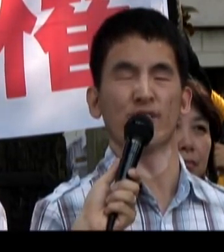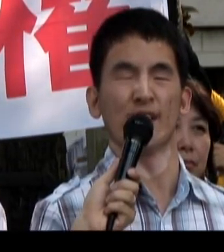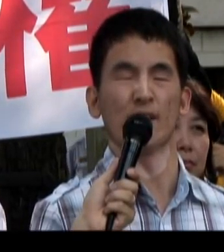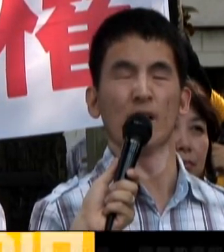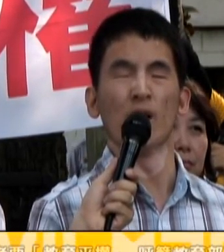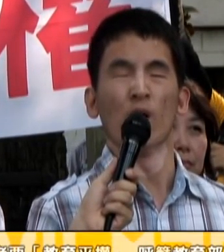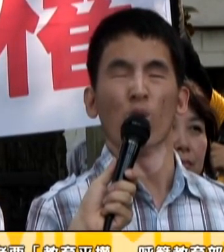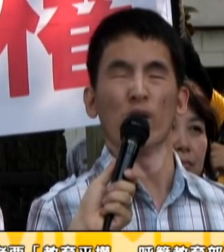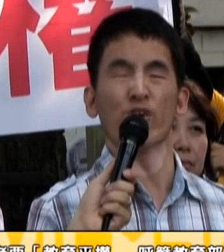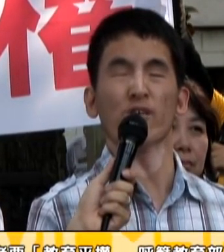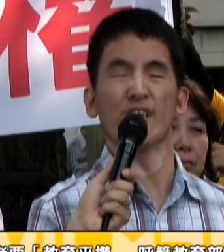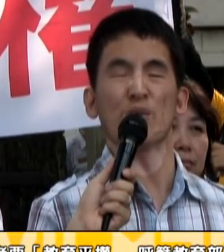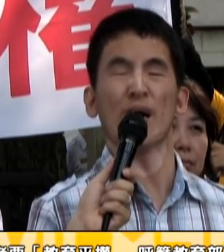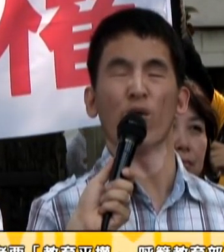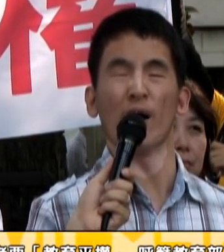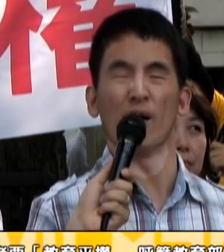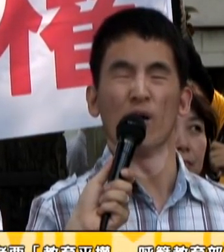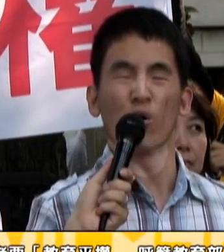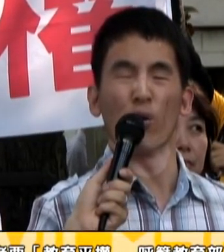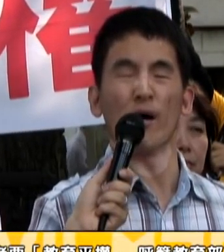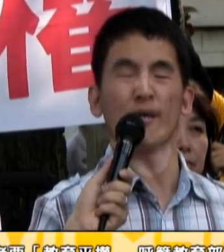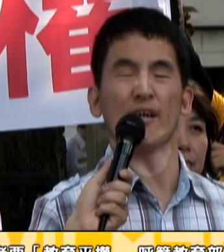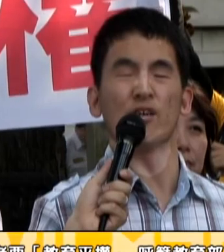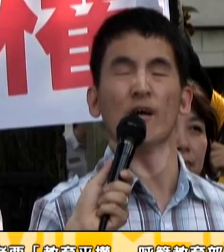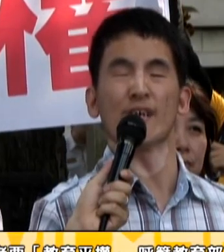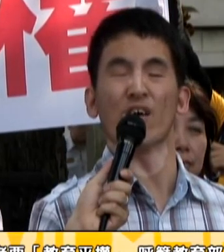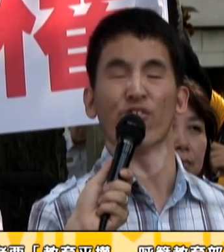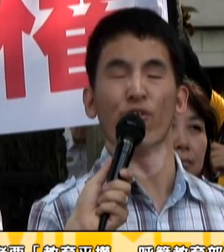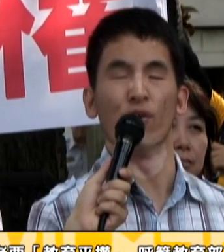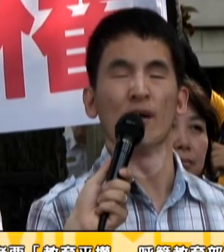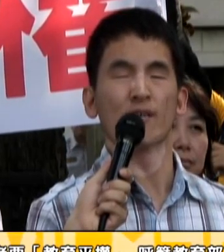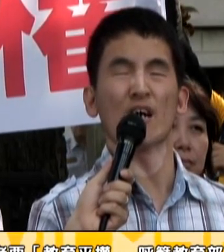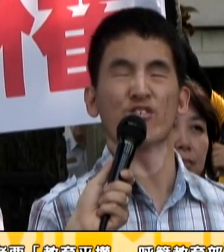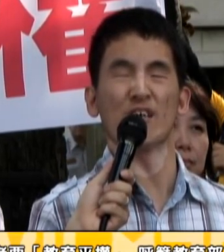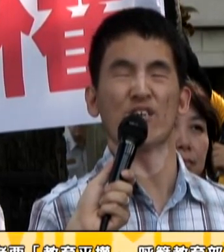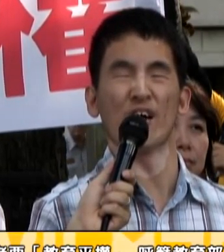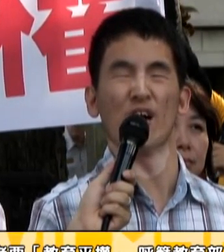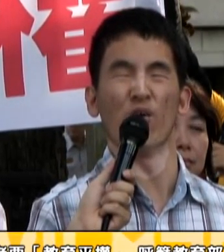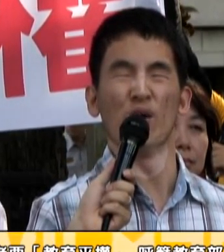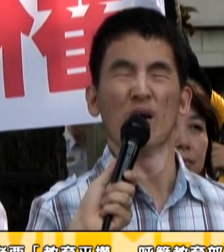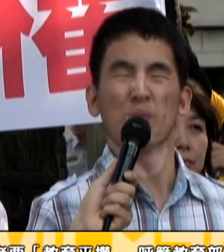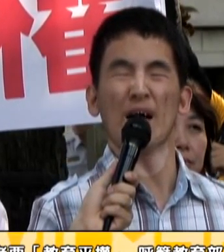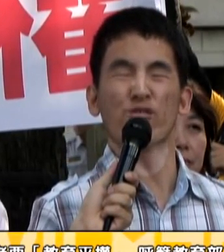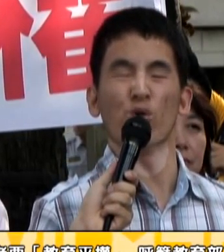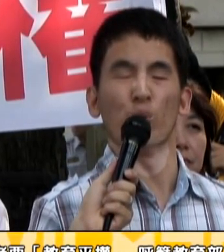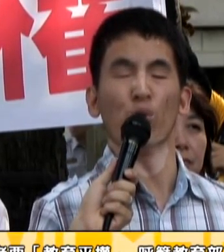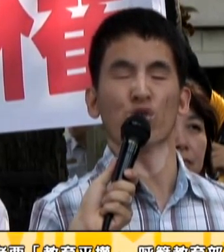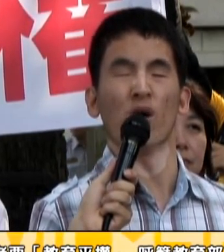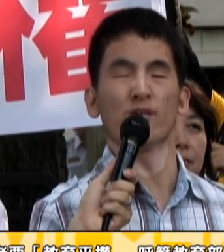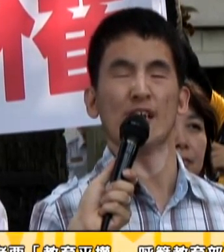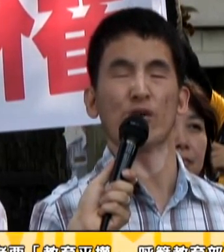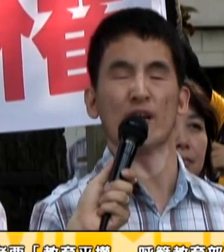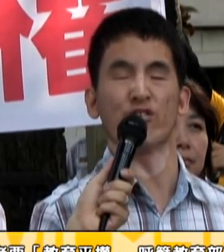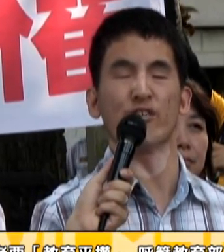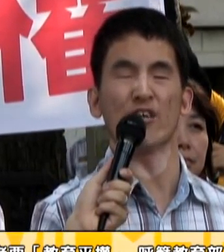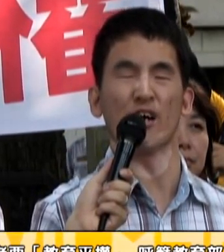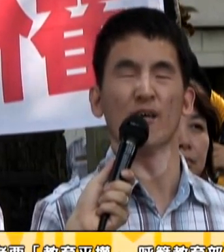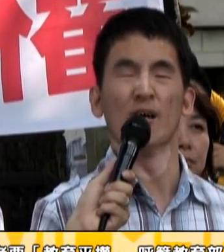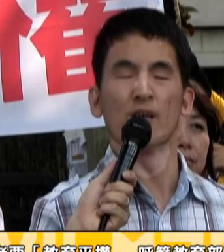情。我衷心的盼望国内的特价服务更上一层楼，帮助不同阶段的视障生得